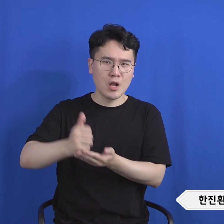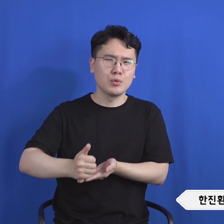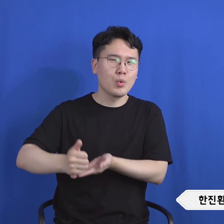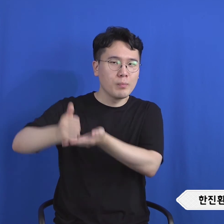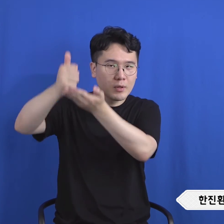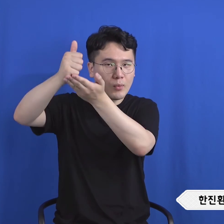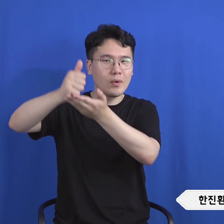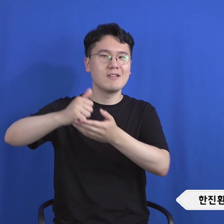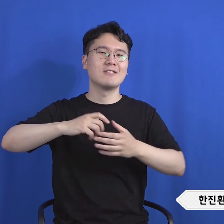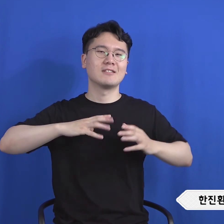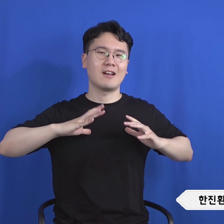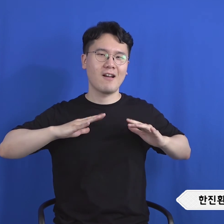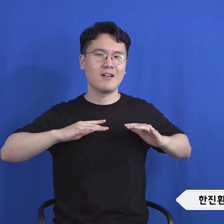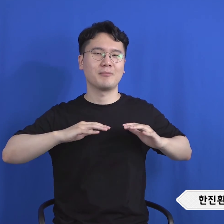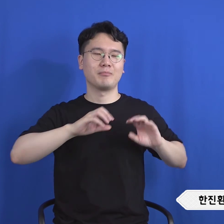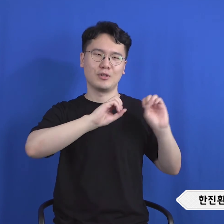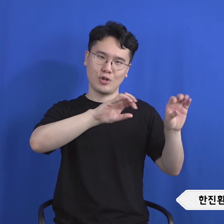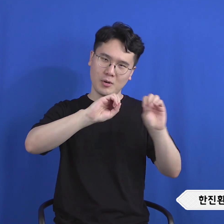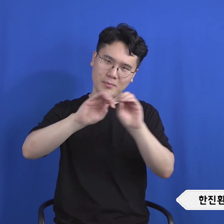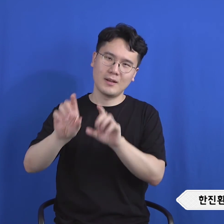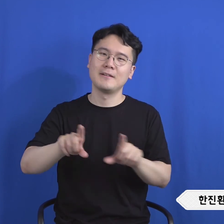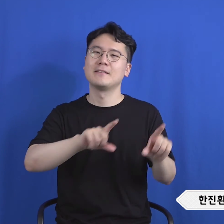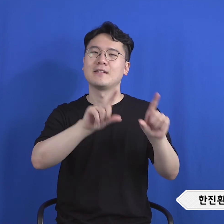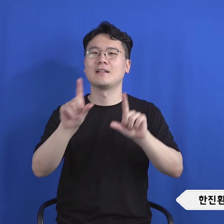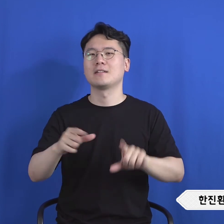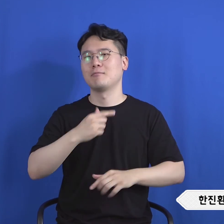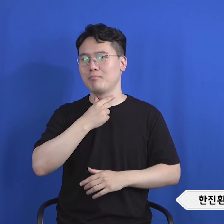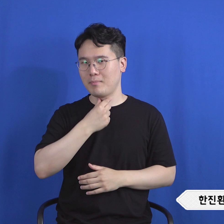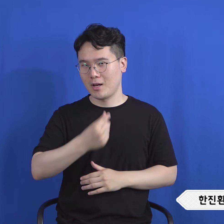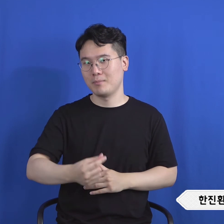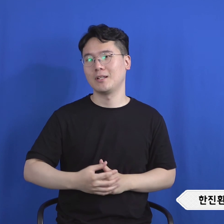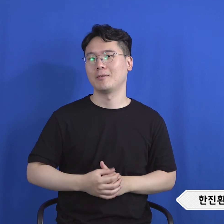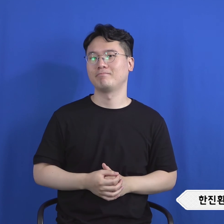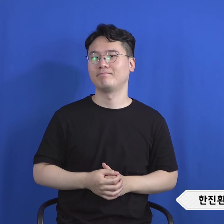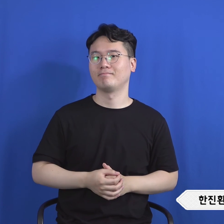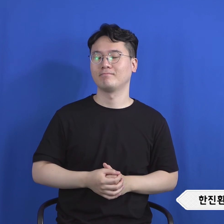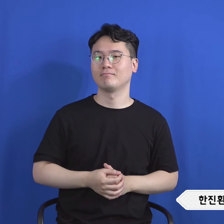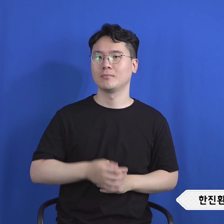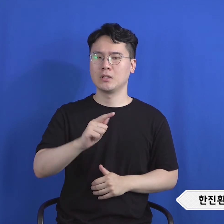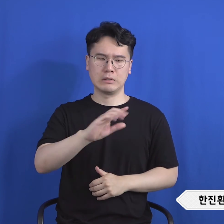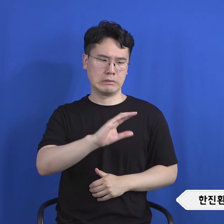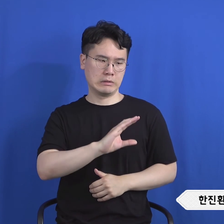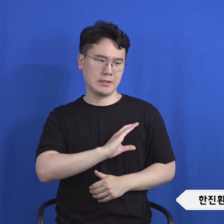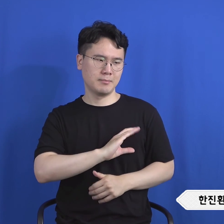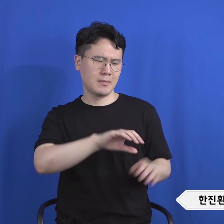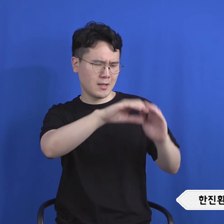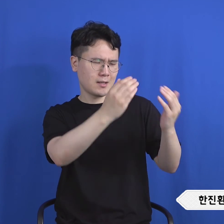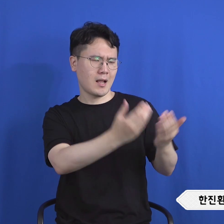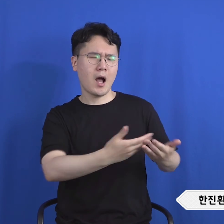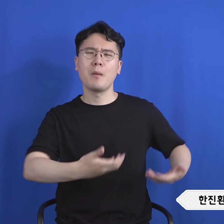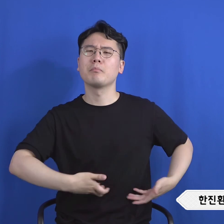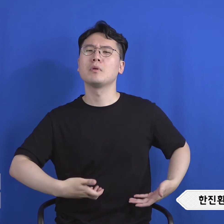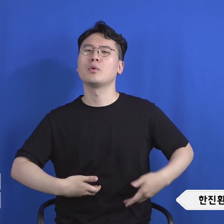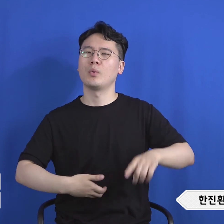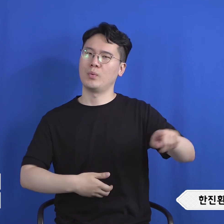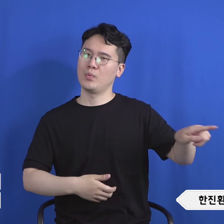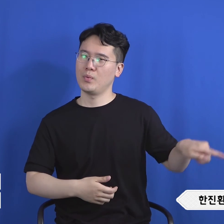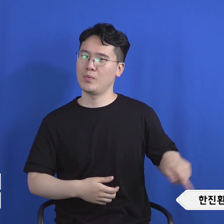높이고 자랑하고 전하면서 살 수 있기를 바랍니다. 그 이름이 필요하지 않은 사람은 아무도 없습니다.